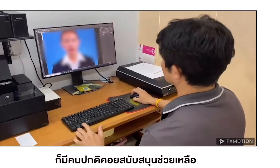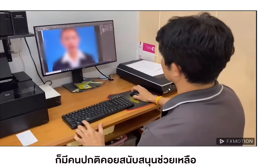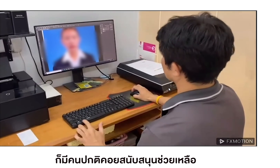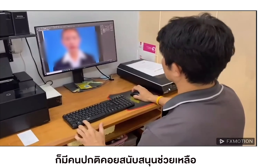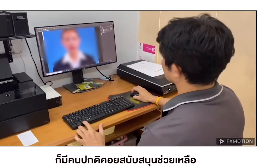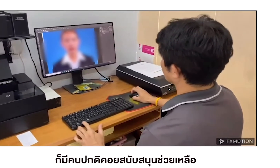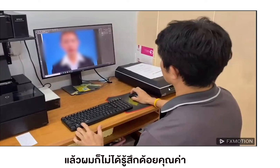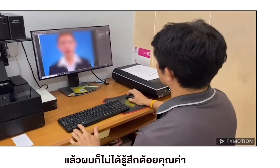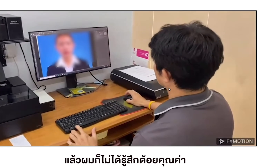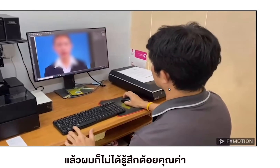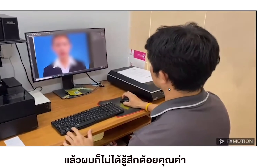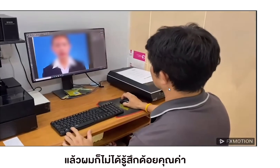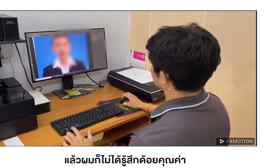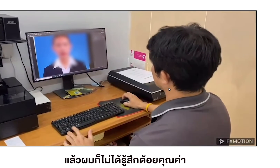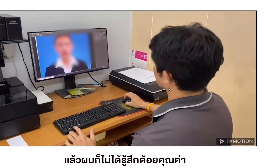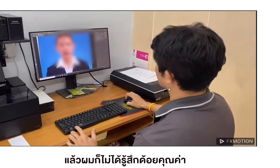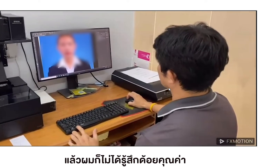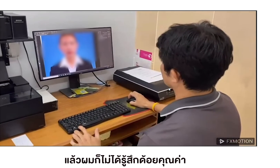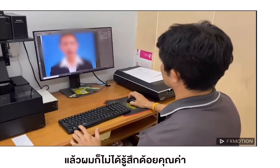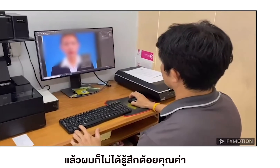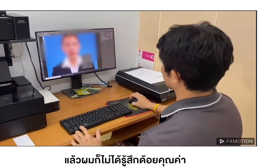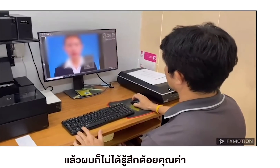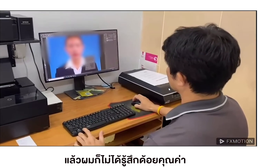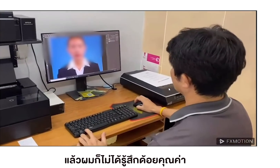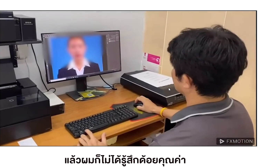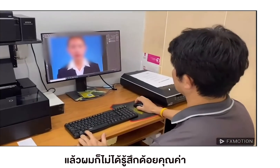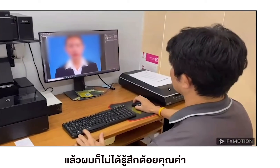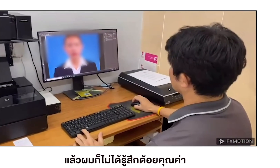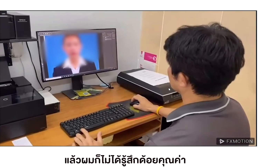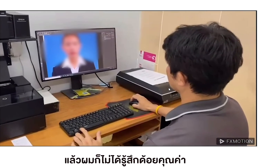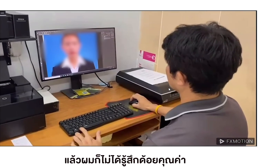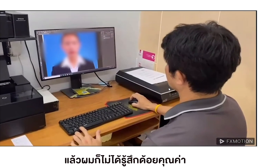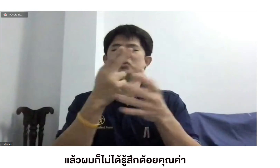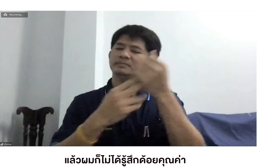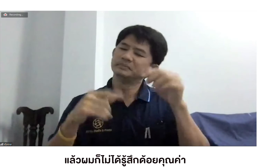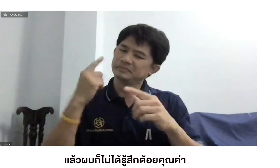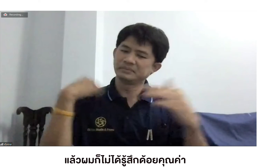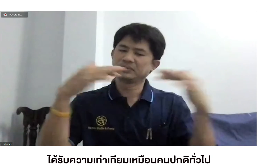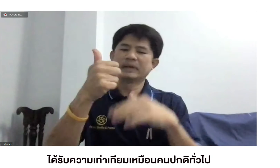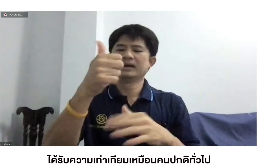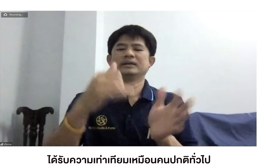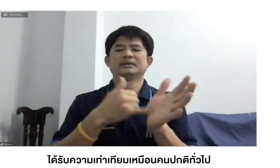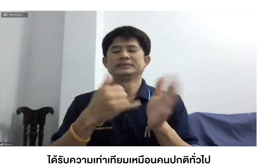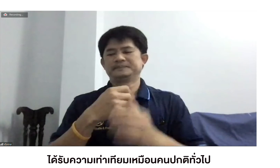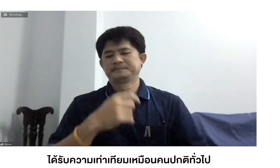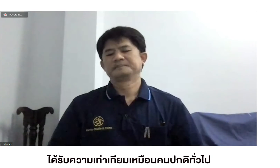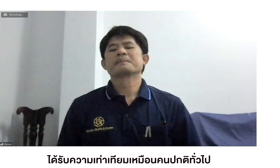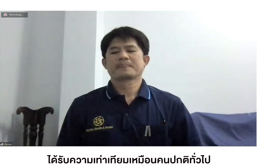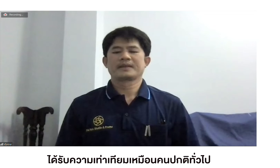ยเหลือครับแล้วก็มีรู้สึกว่าผมเนี่ยไม่ได้รู้สึกว่าด้อยคุณค่าหรือยังไงนะครับก็เหมือนได้รับความเท่าเทียมกับคนปก